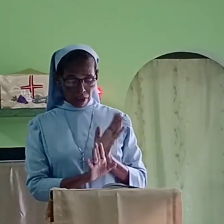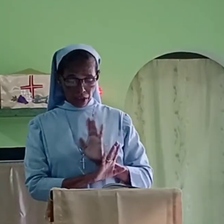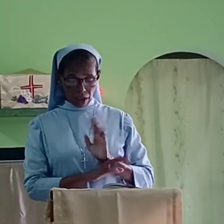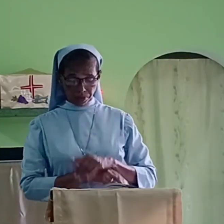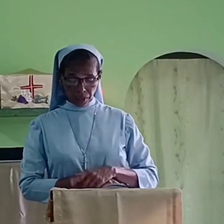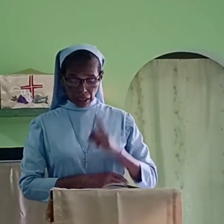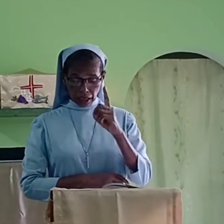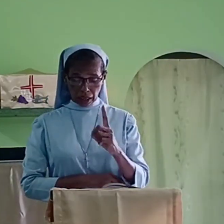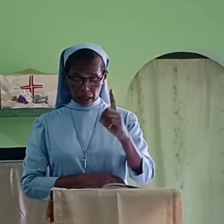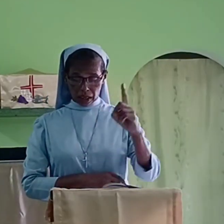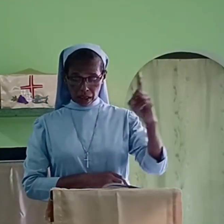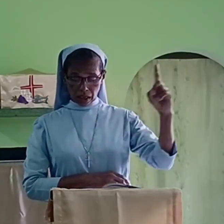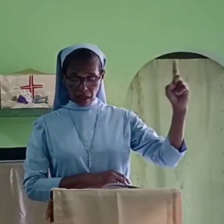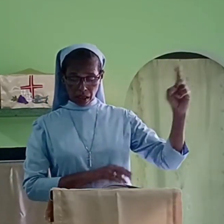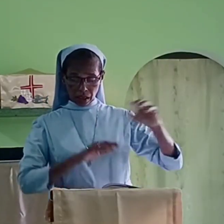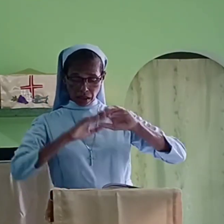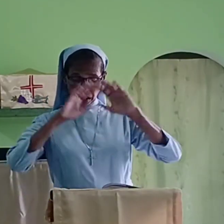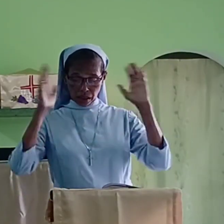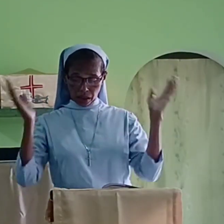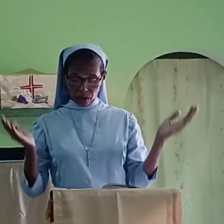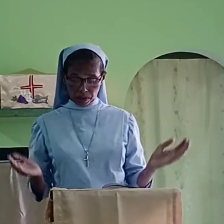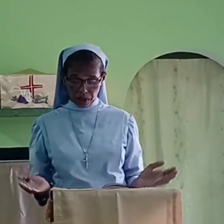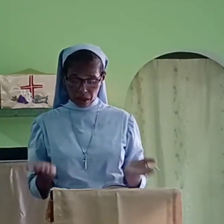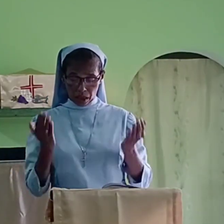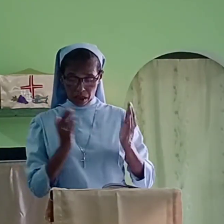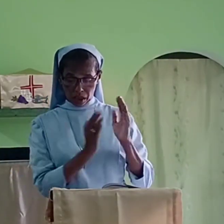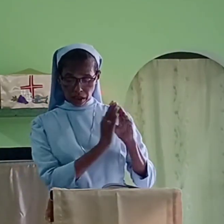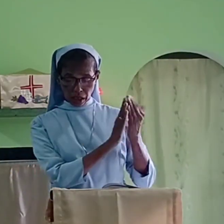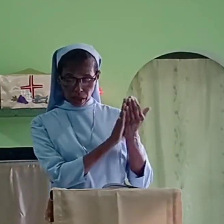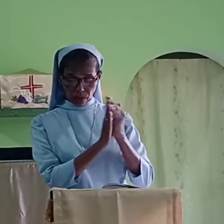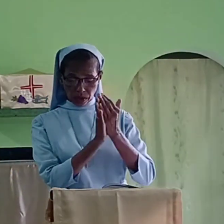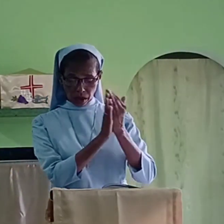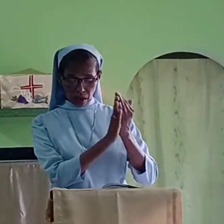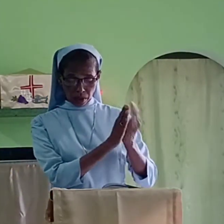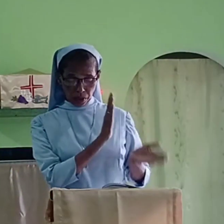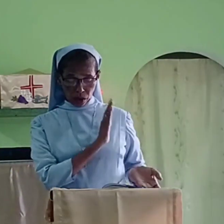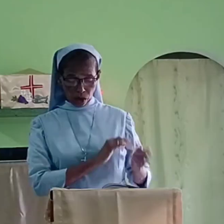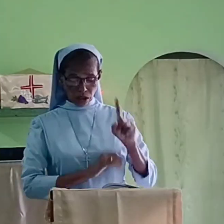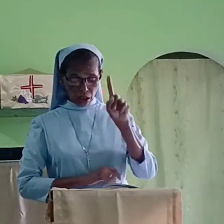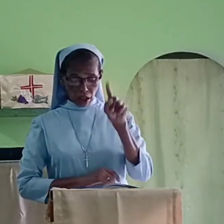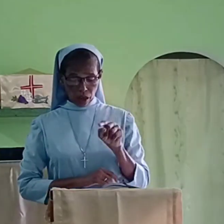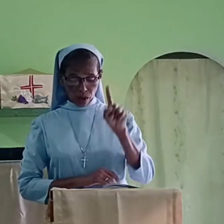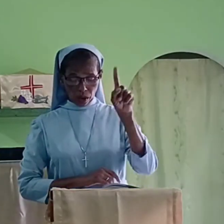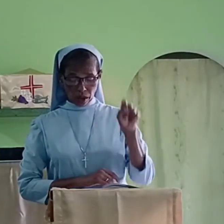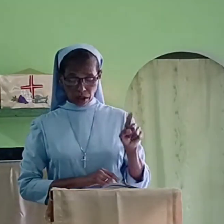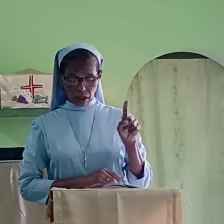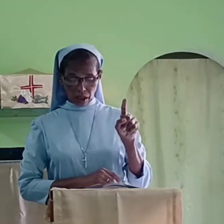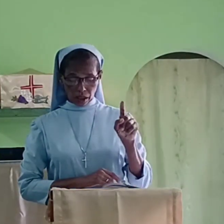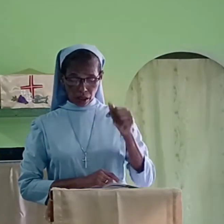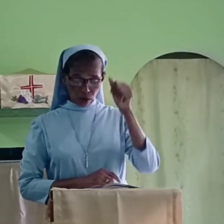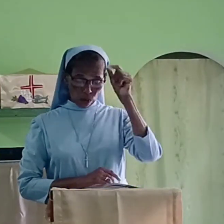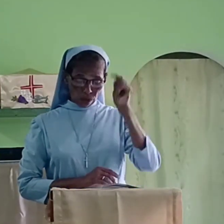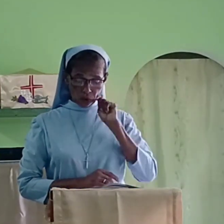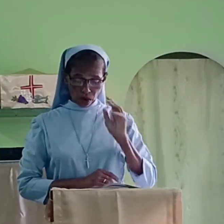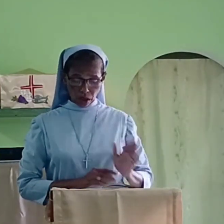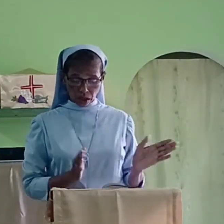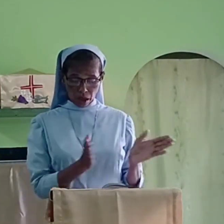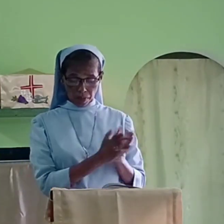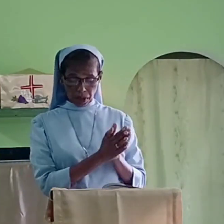ඔවුහු උන්වහන්සේ අප හා සමග කතා කරද්දී අපේ හදවත දැවී ඇවිලී ගියා නොවේදැයි එකිනෙකාට කීහ.